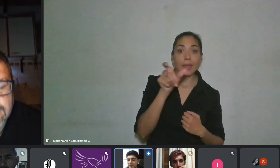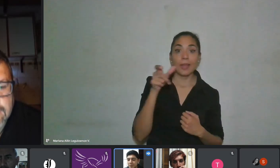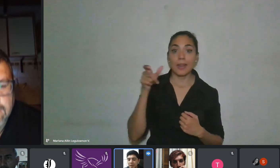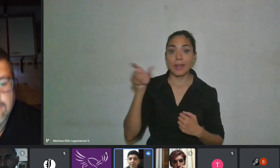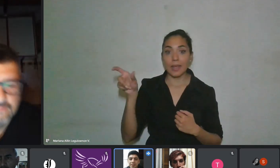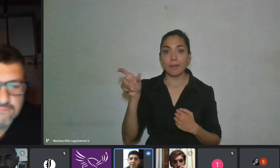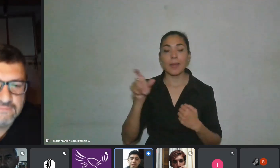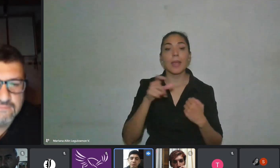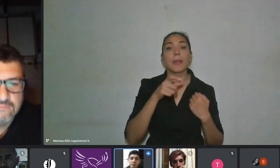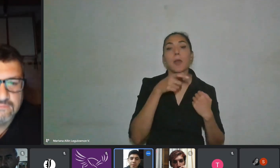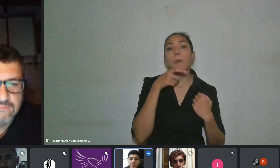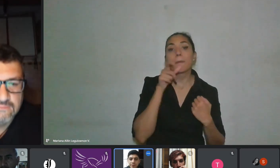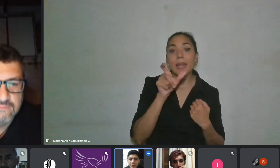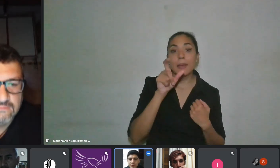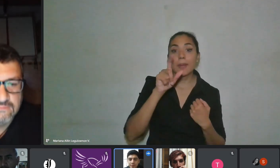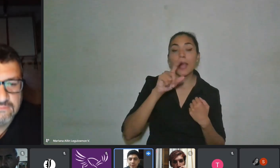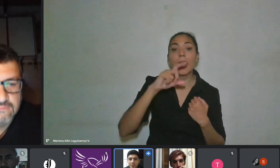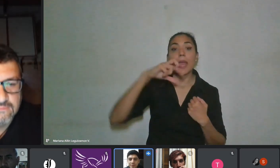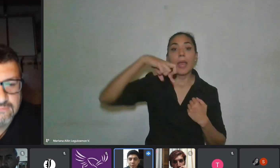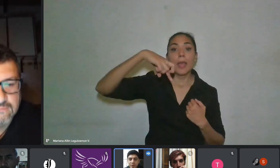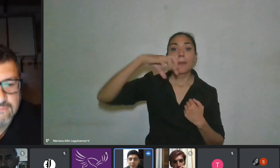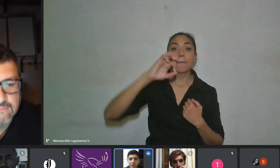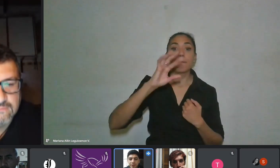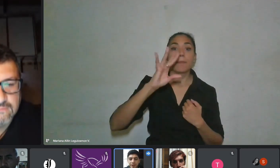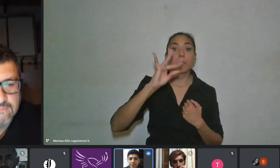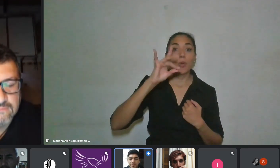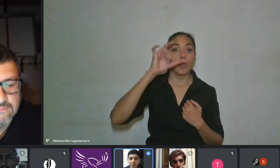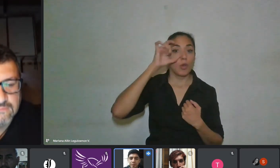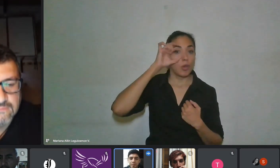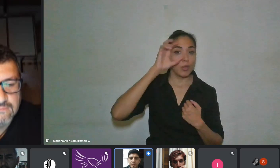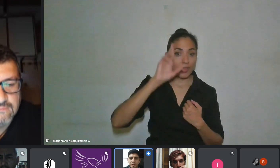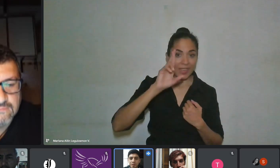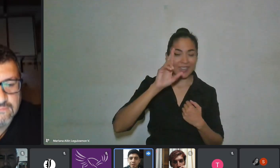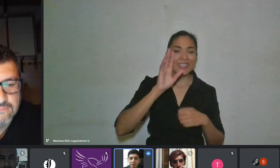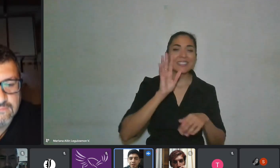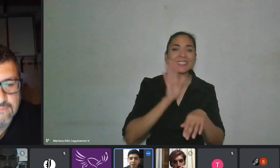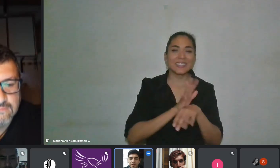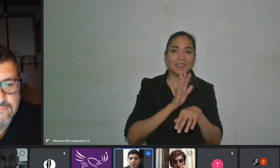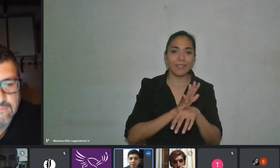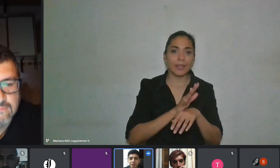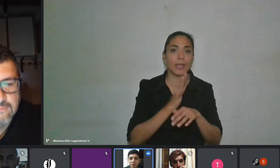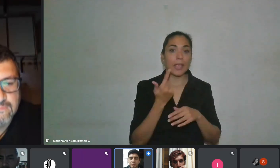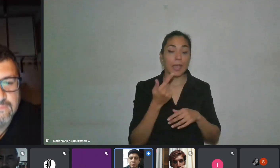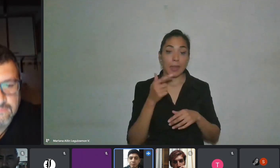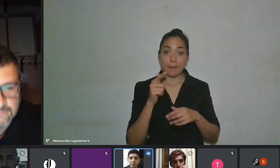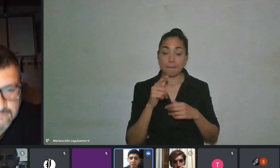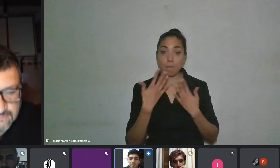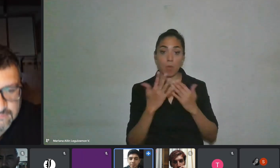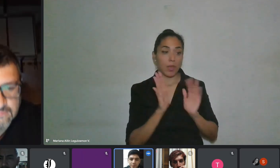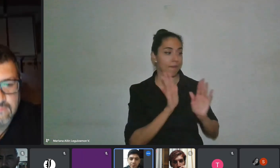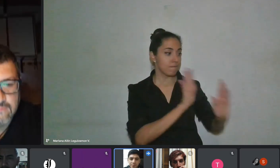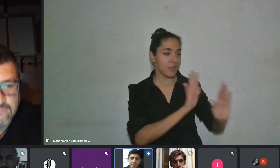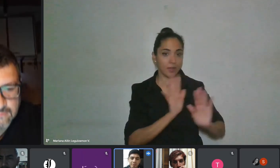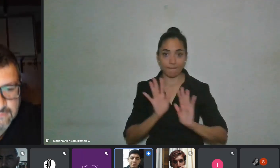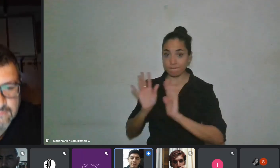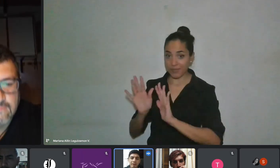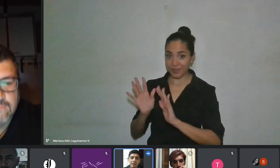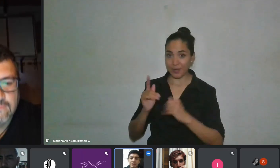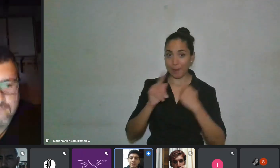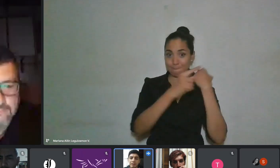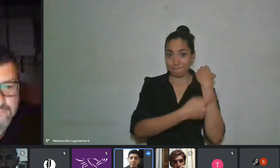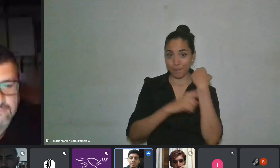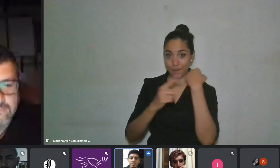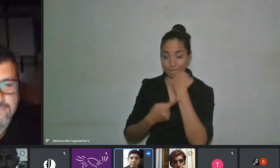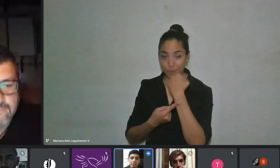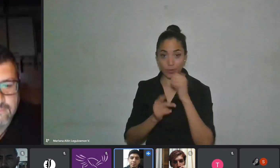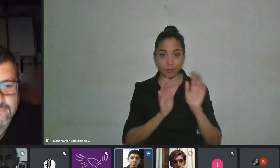poder, significa que entre ellos, o sea, se pueden ir frenando o pueden ir tomando recaudos en base